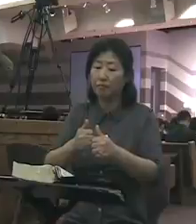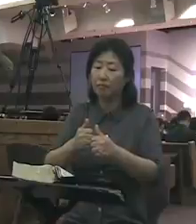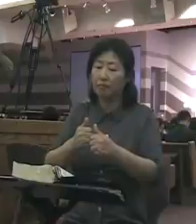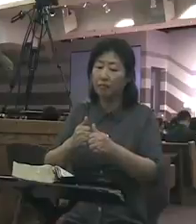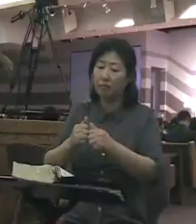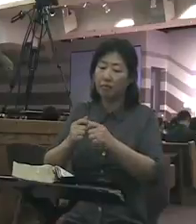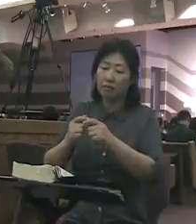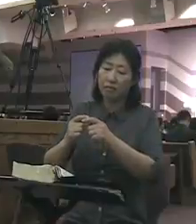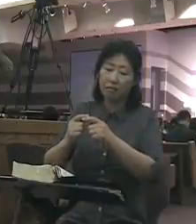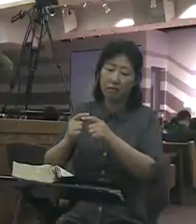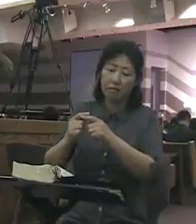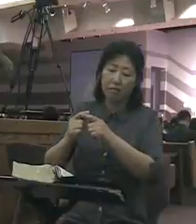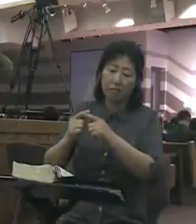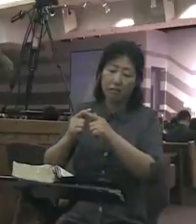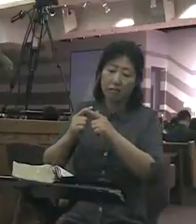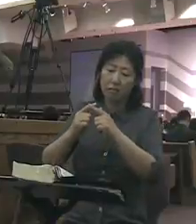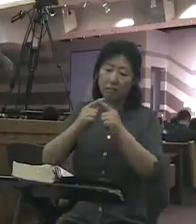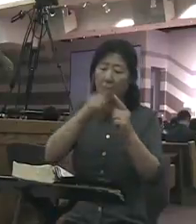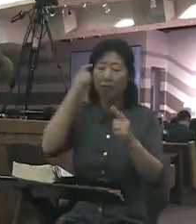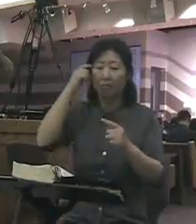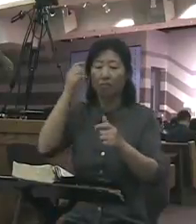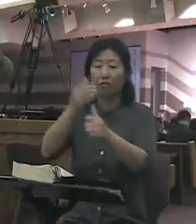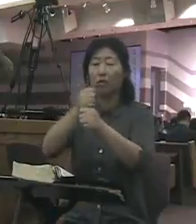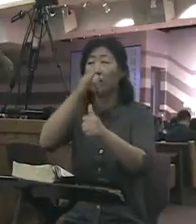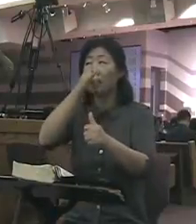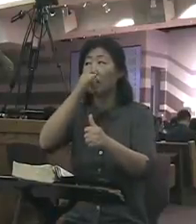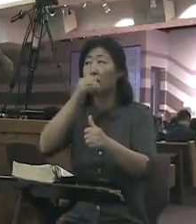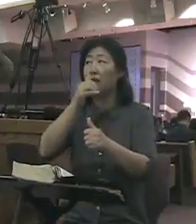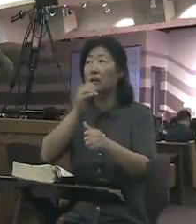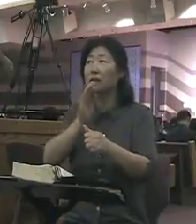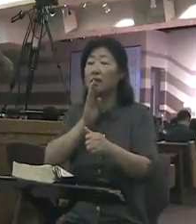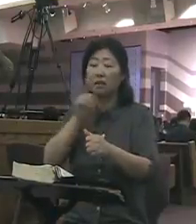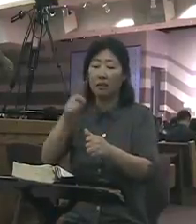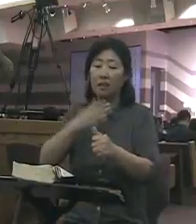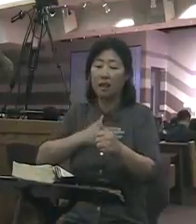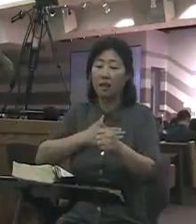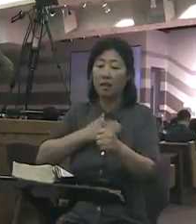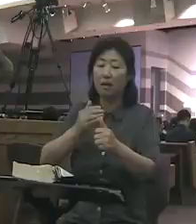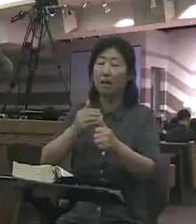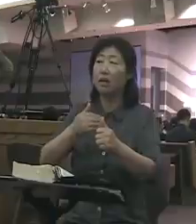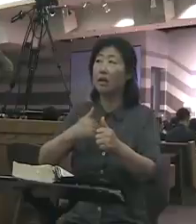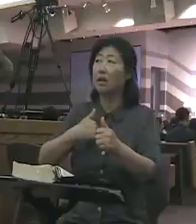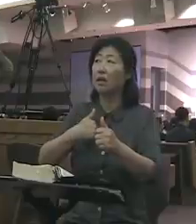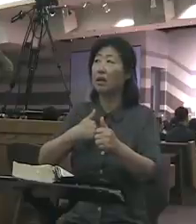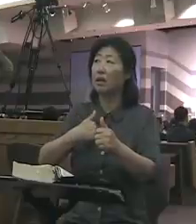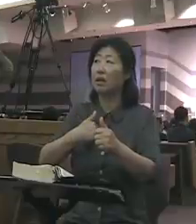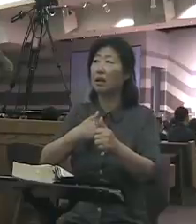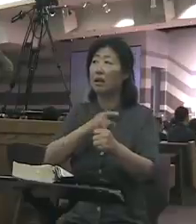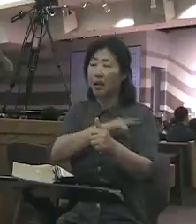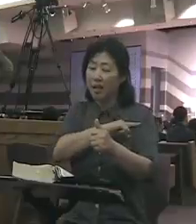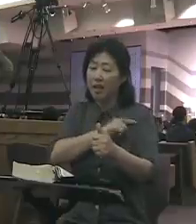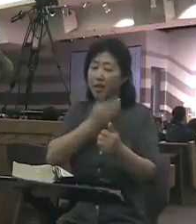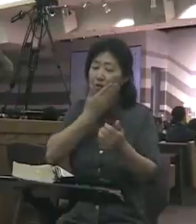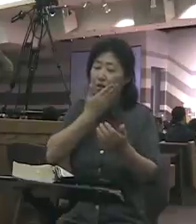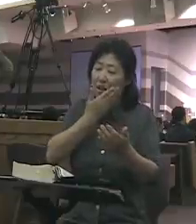무의식적이더라도 내가 그것을 붙잡고 있는 한 그것은 나에게 가장 소중하다는 것을 말하고 있는